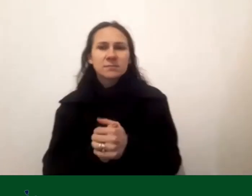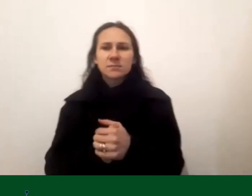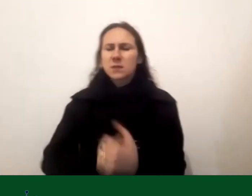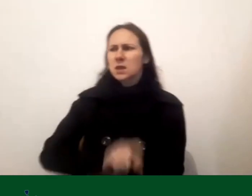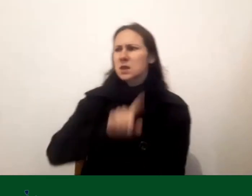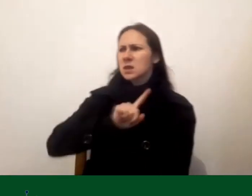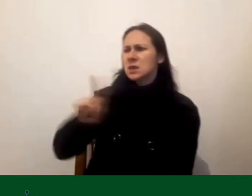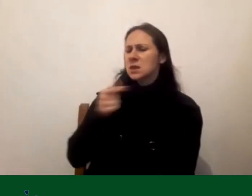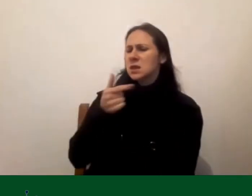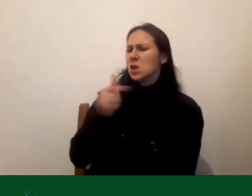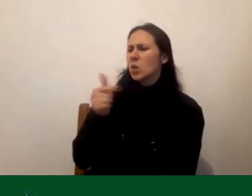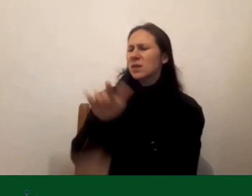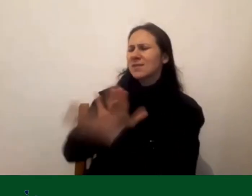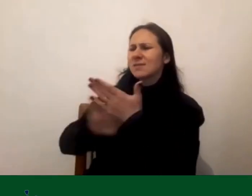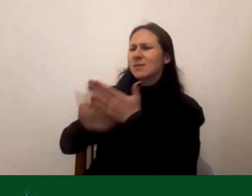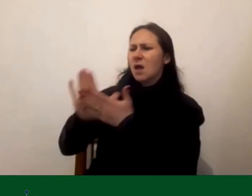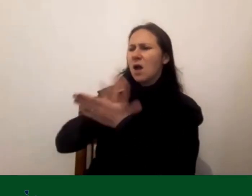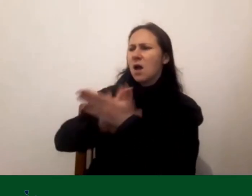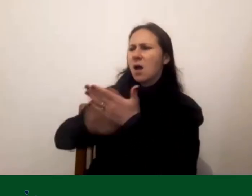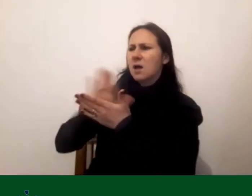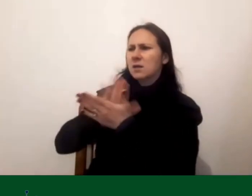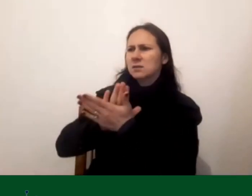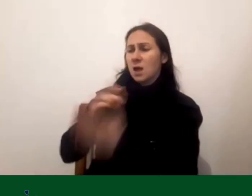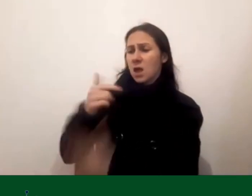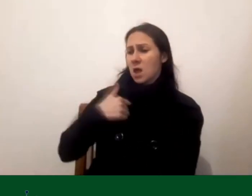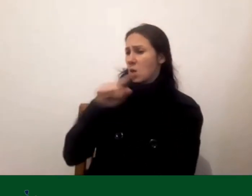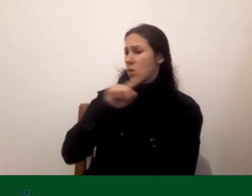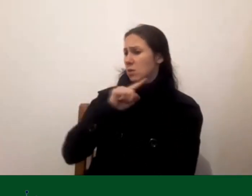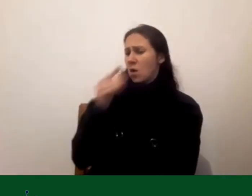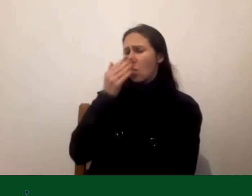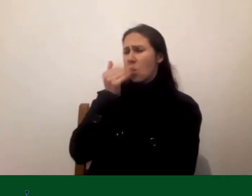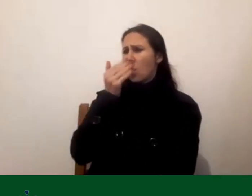nada", ela respondeu. "Não comi nada o dia inteiro."